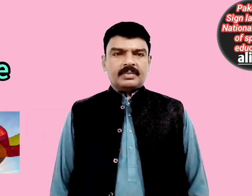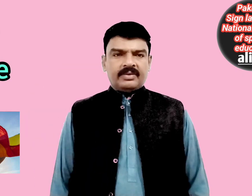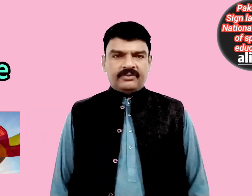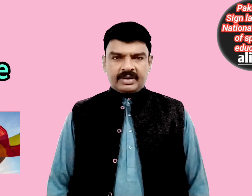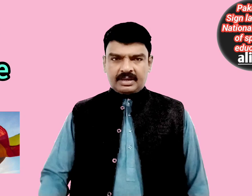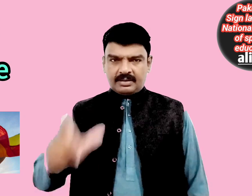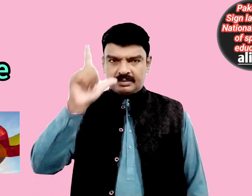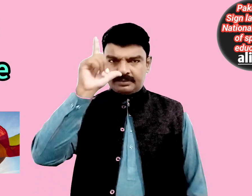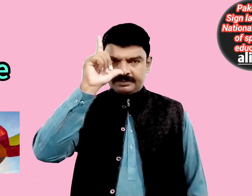فخر